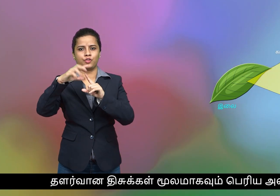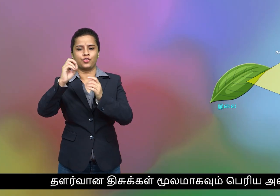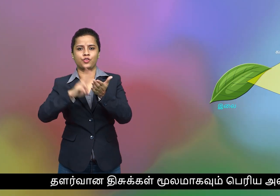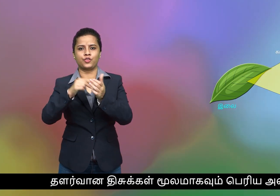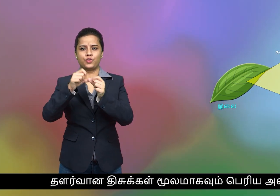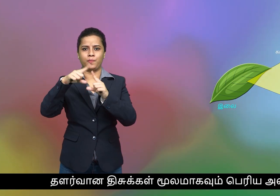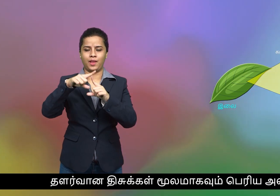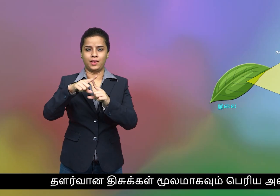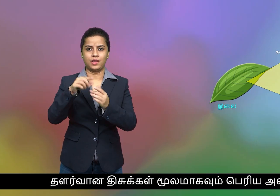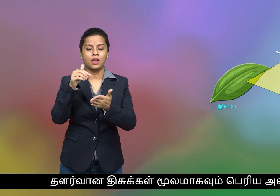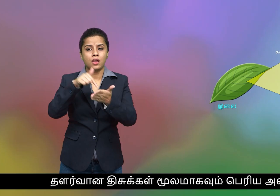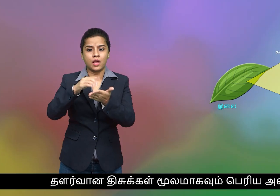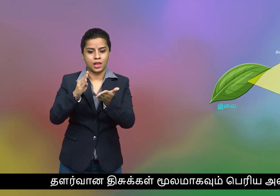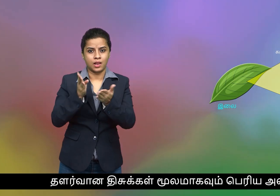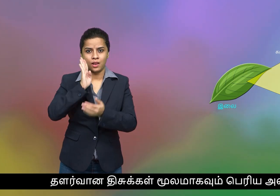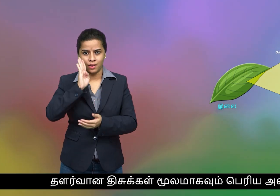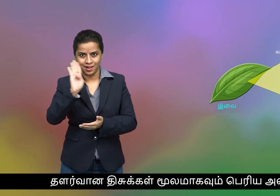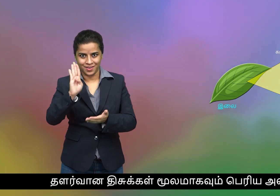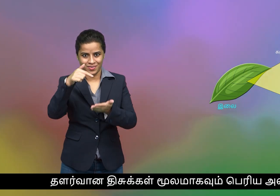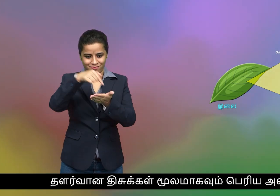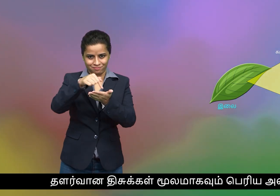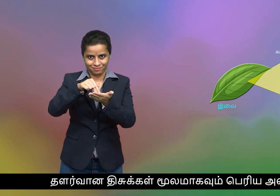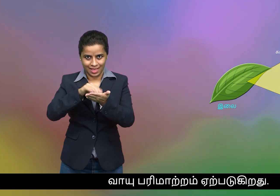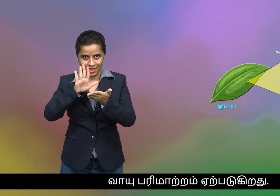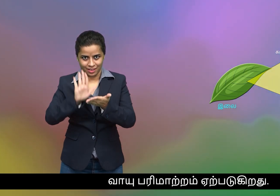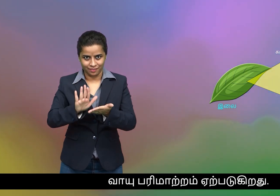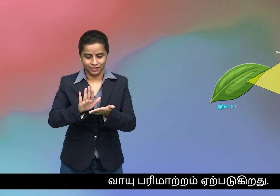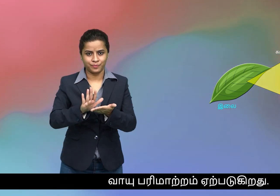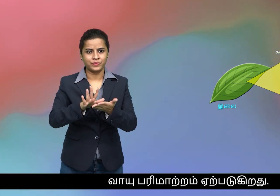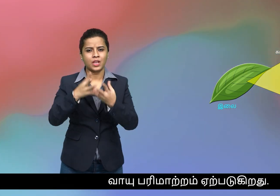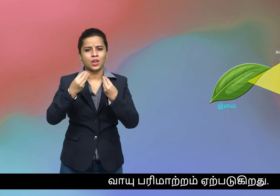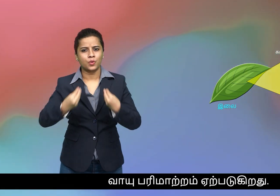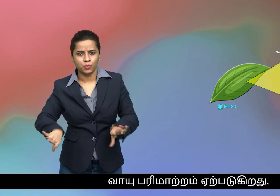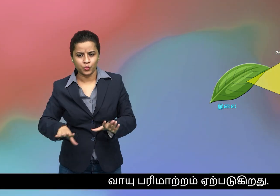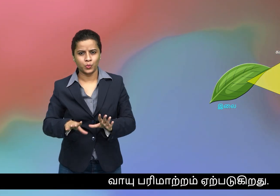தளர்வான திசுக்கள் மூலமாகவும் பெரிய அளவிலான வாயு பரிமாற்றம் ஏற்படுகிறது.